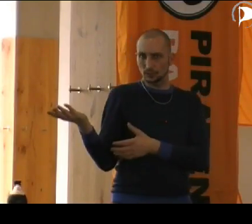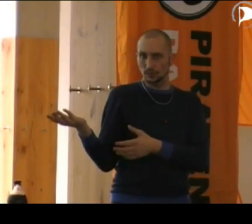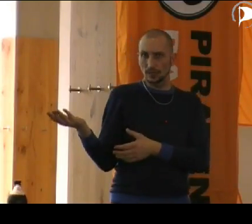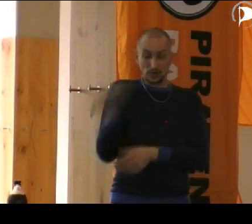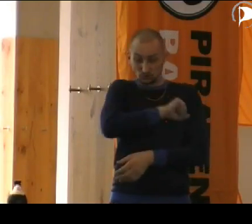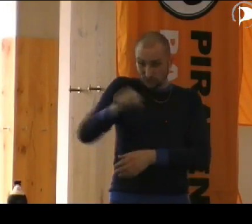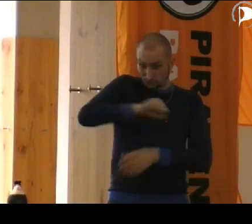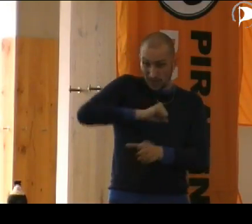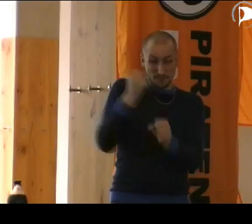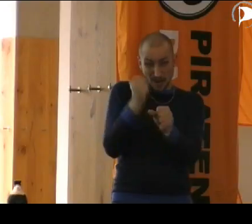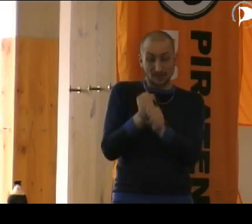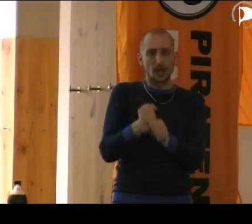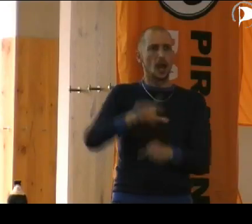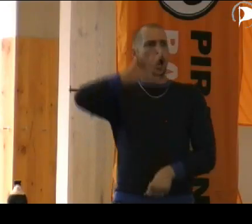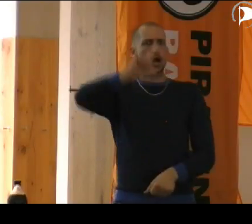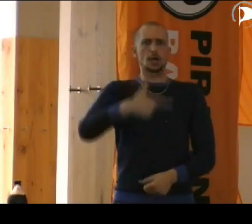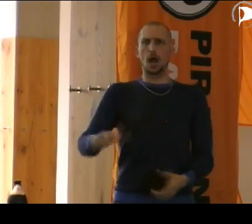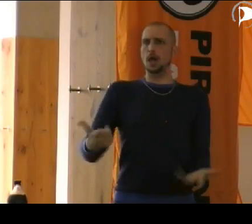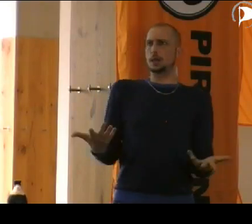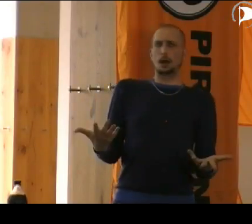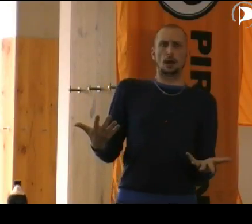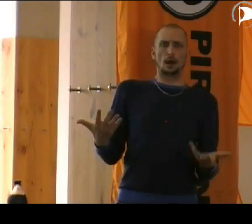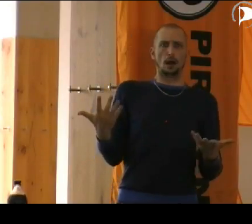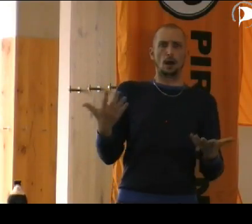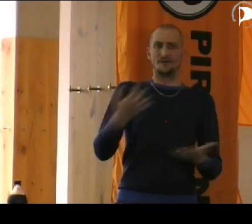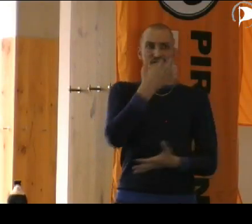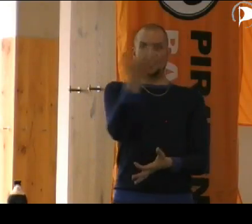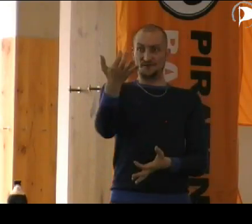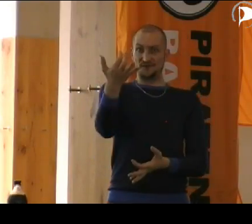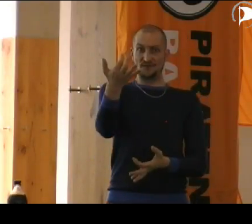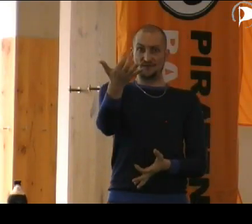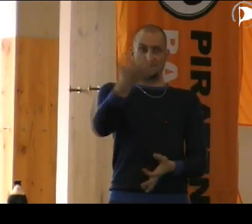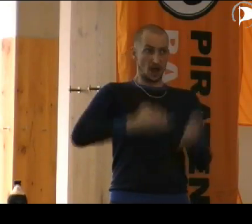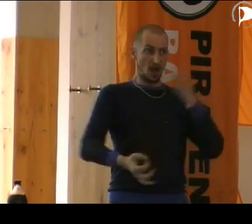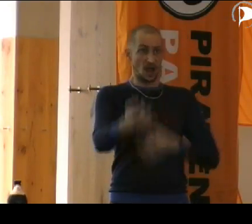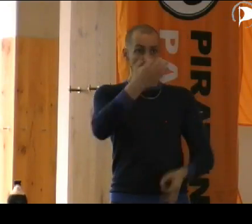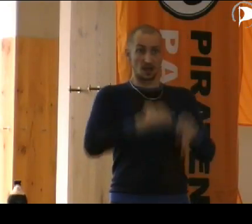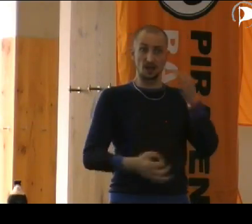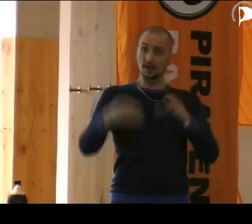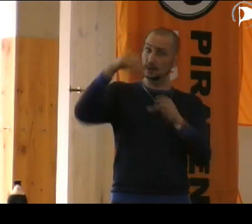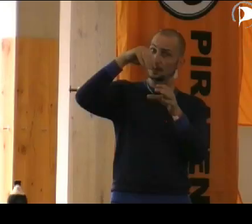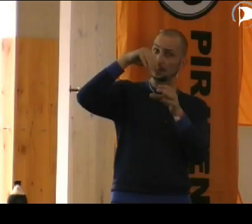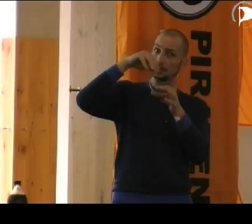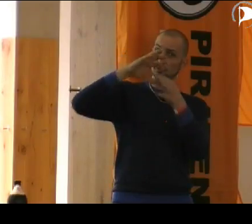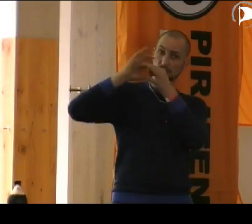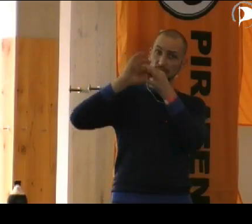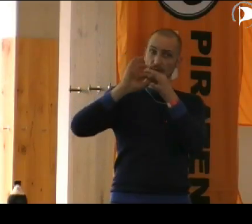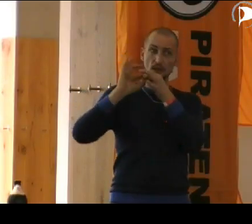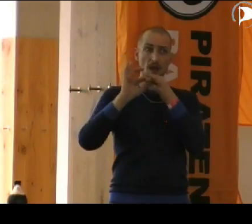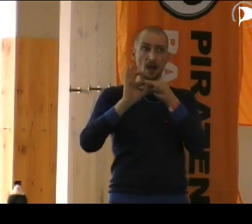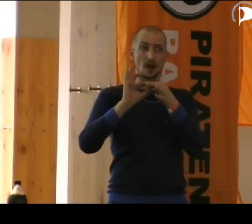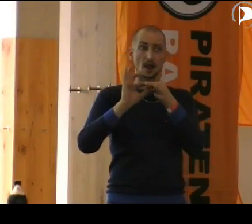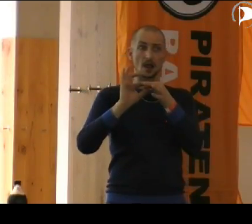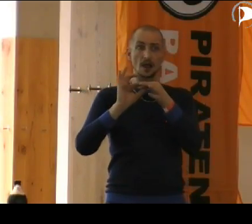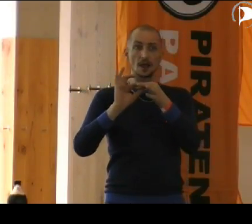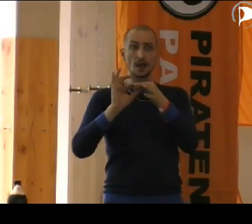haben es gab keinen keine fragen hinsichtlich ob wir überhaupt einen